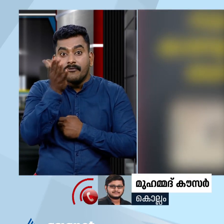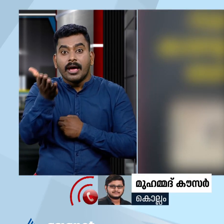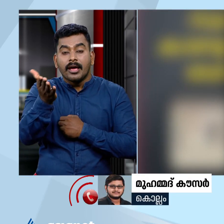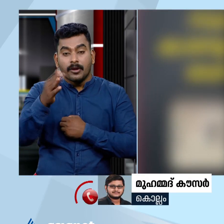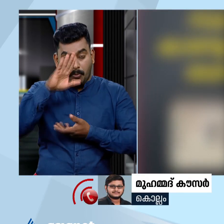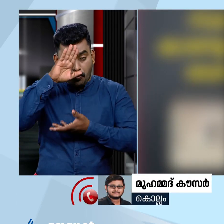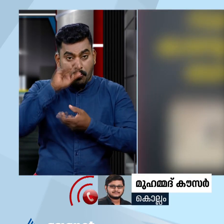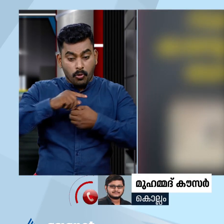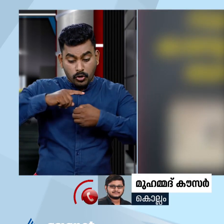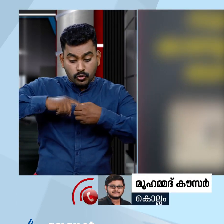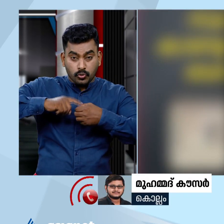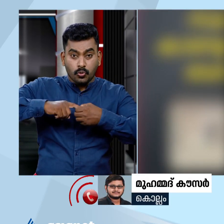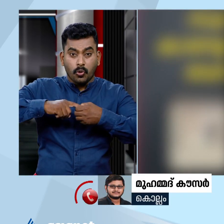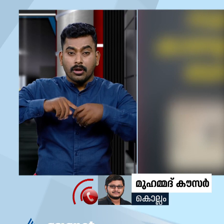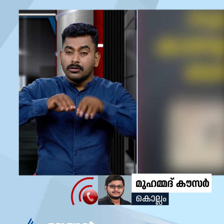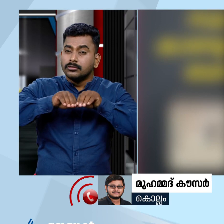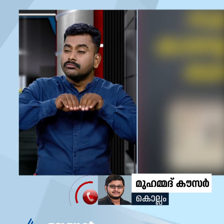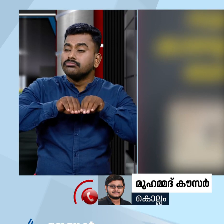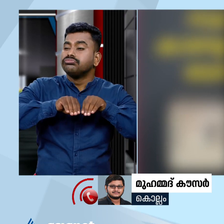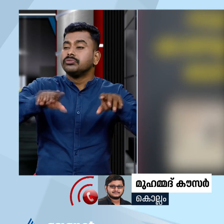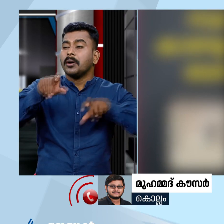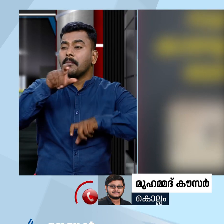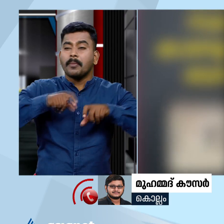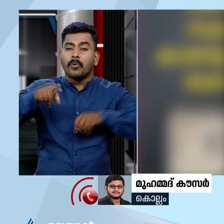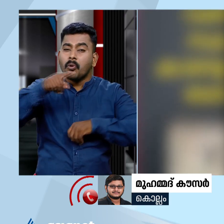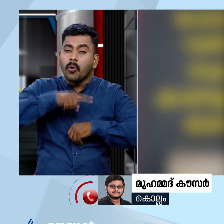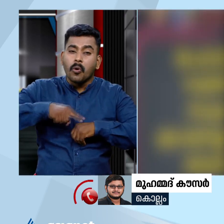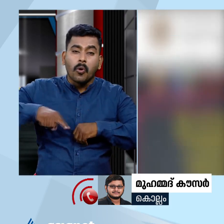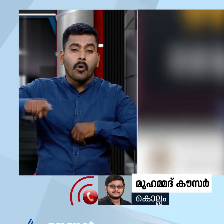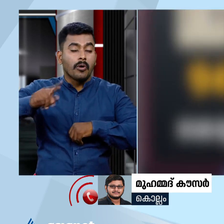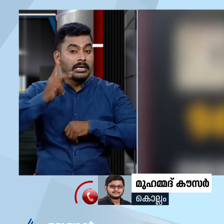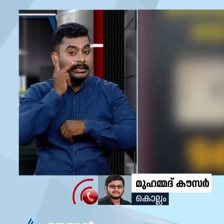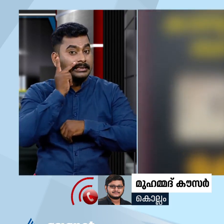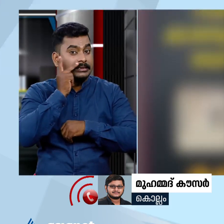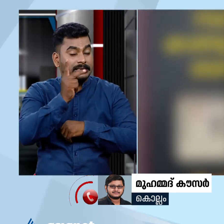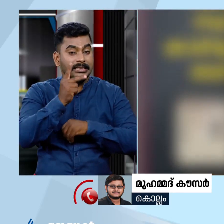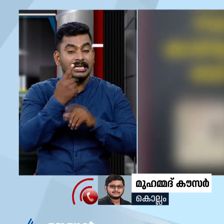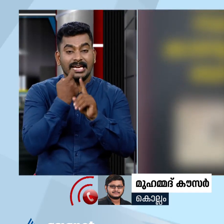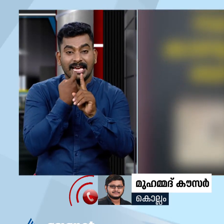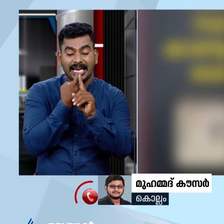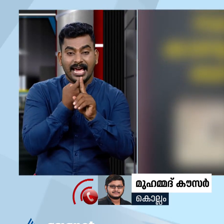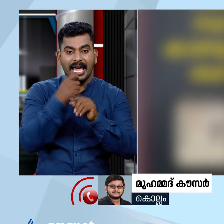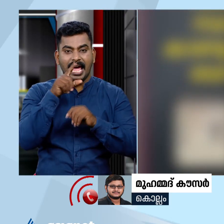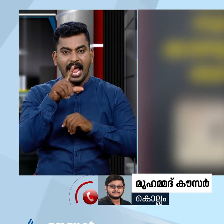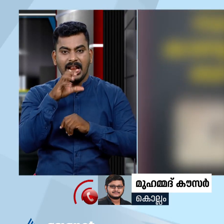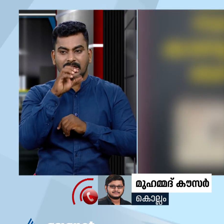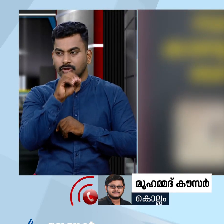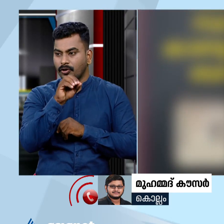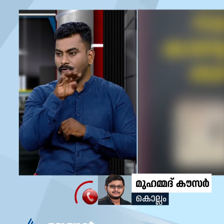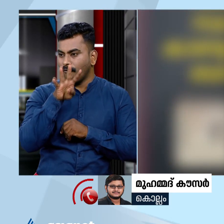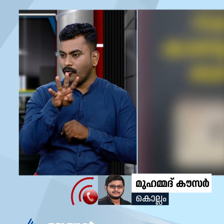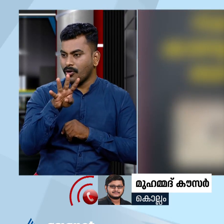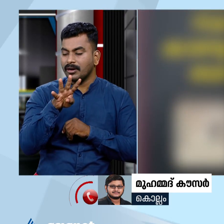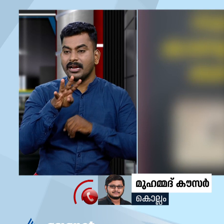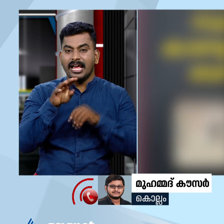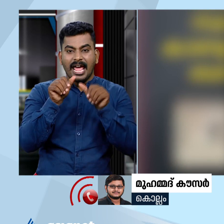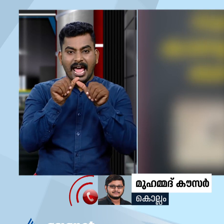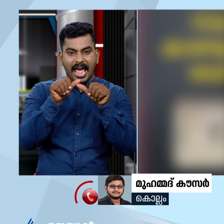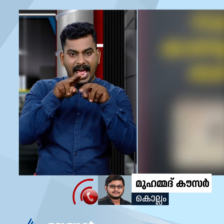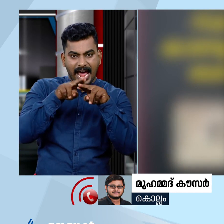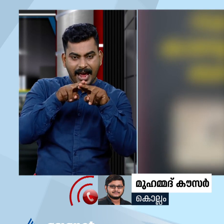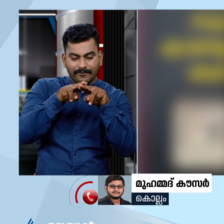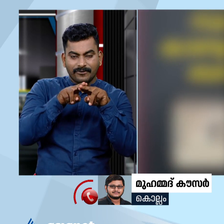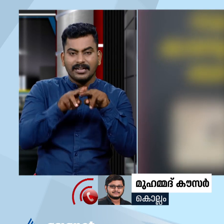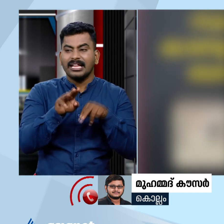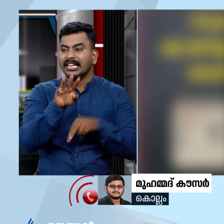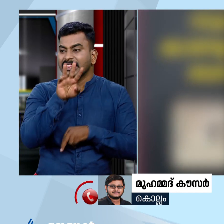സിറ്റി റൂറൽ പോലീസ് ജനങ്ങൾക്കൊരു ജാഗ്രത നിർദ്ദേശം നൽകിയിരിക്കുന്നത്. ഈ നമ്പറിൽ കാണുന്ന കാറോ കാറിനെ സംബന്ധിച്ച് എന്തെങ്കിലും